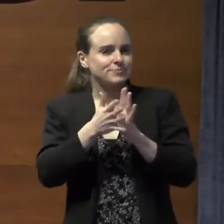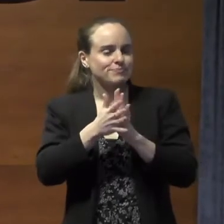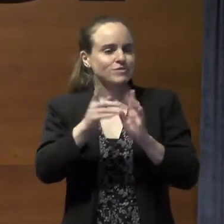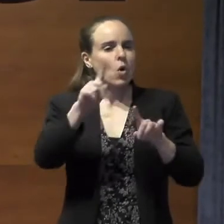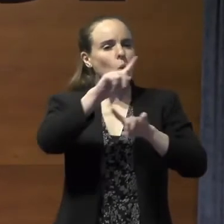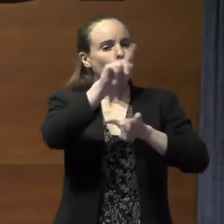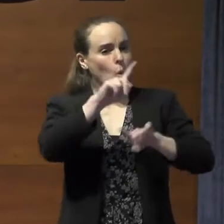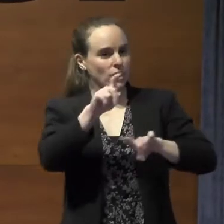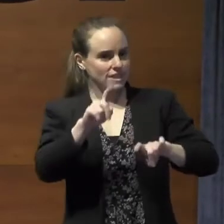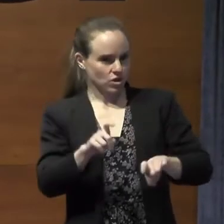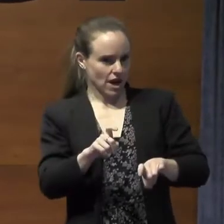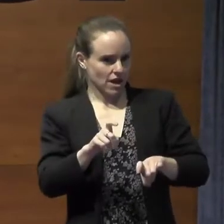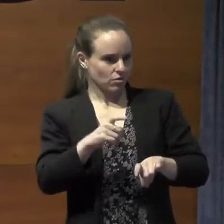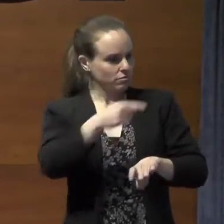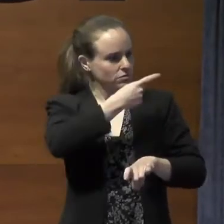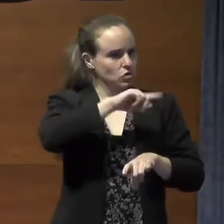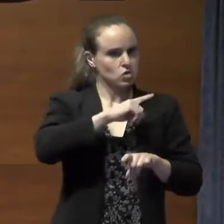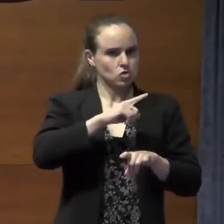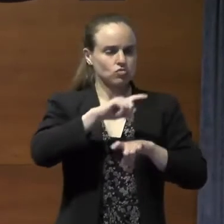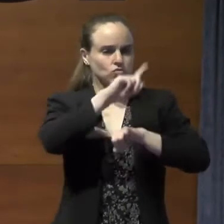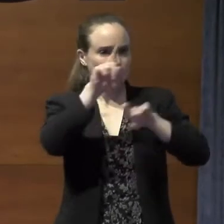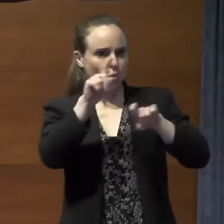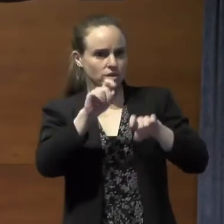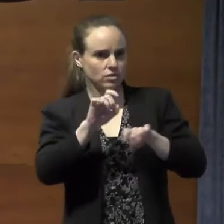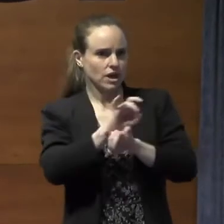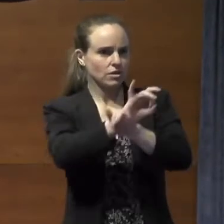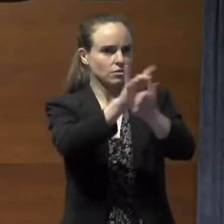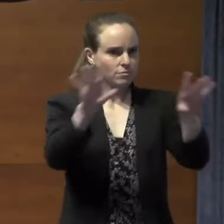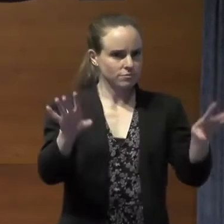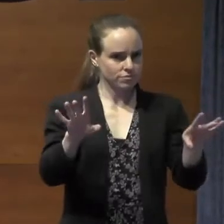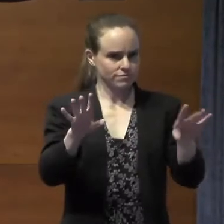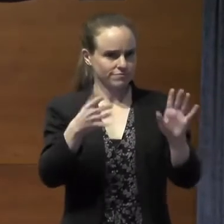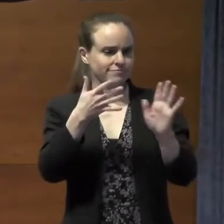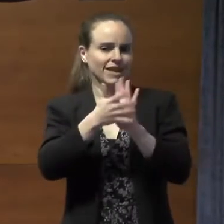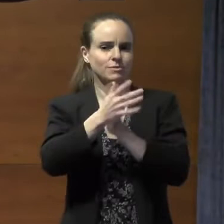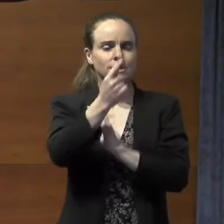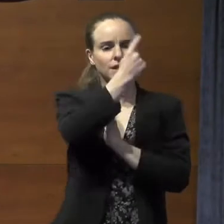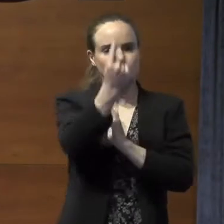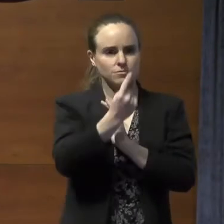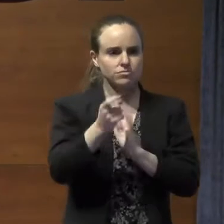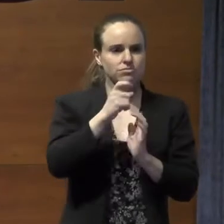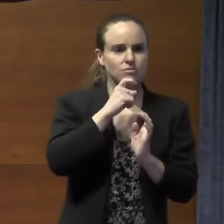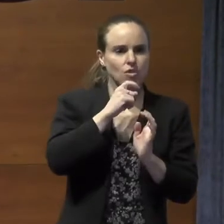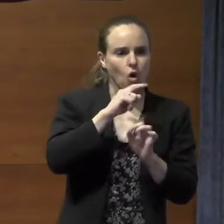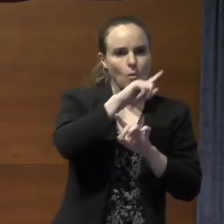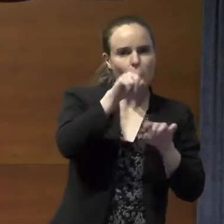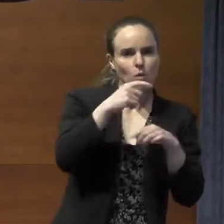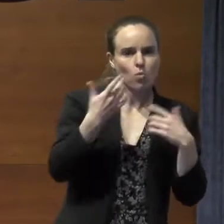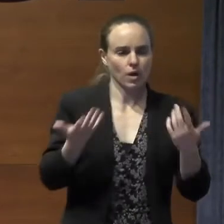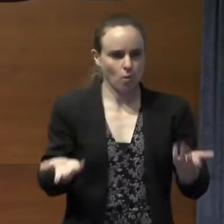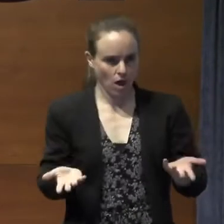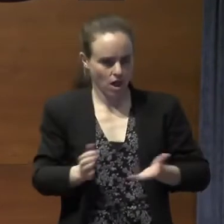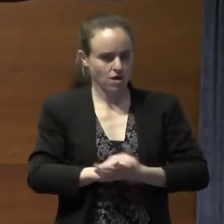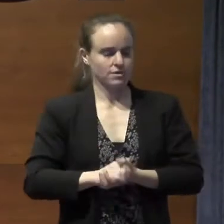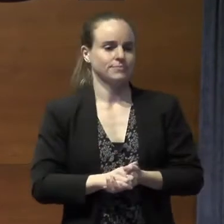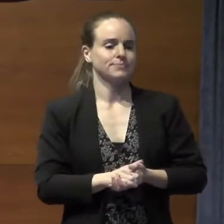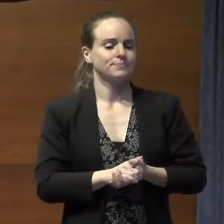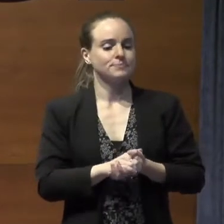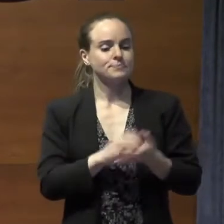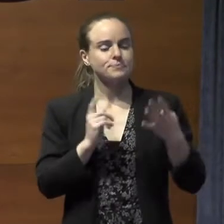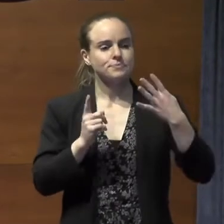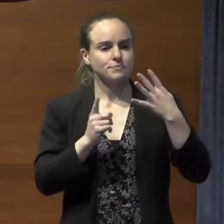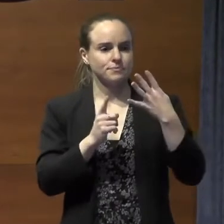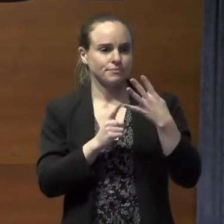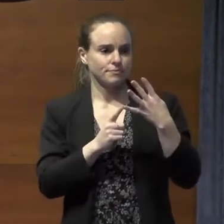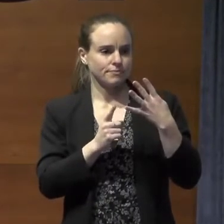cómo diseñamos uno de los dos cuestionarios que programamos, el de intérpretes en concreto. En cuarto